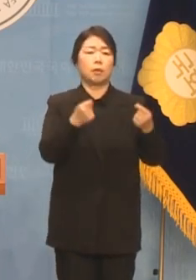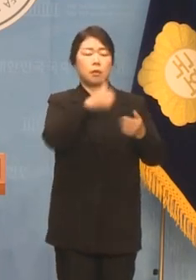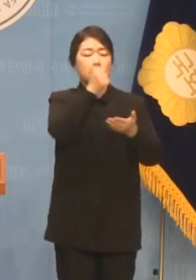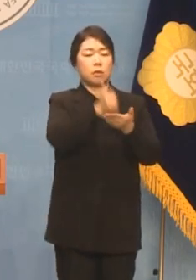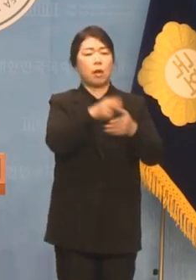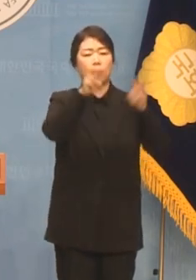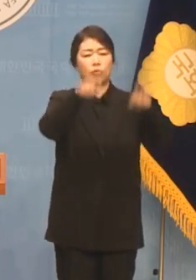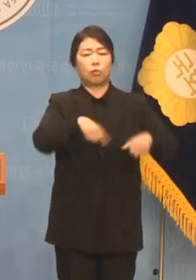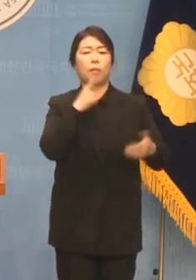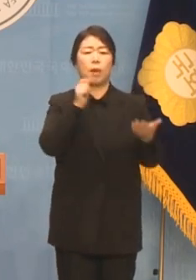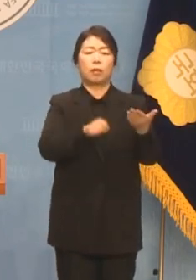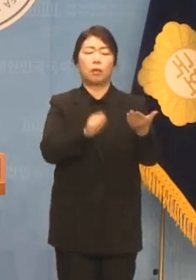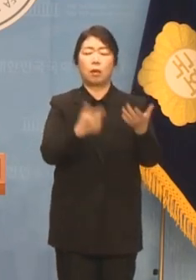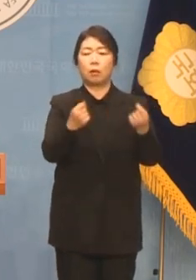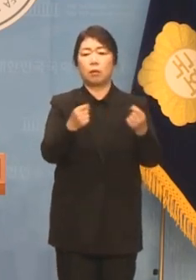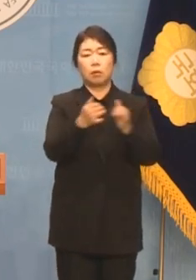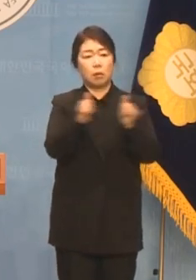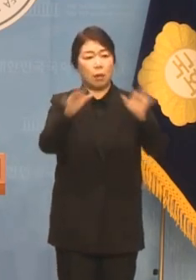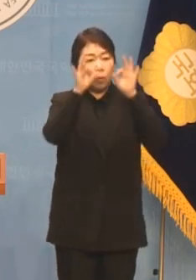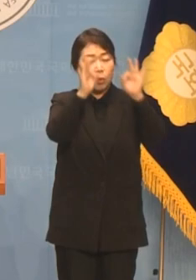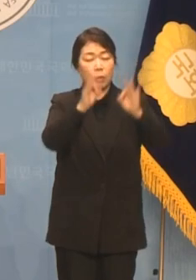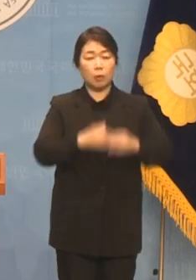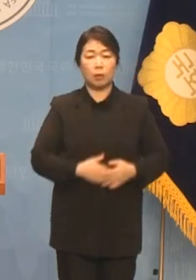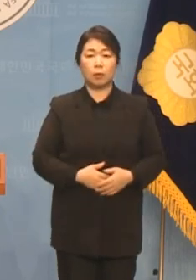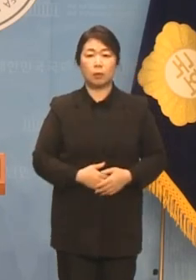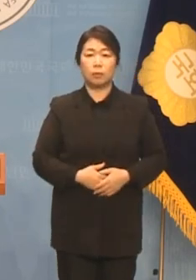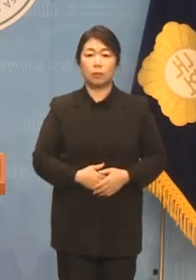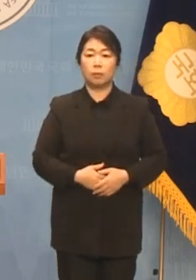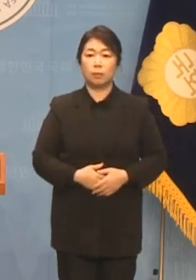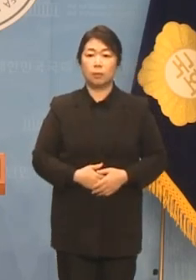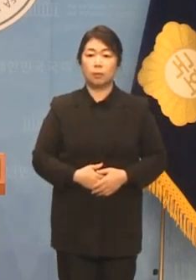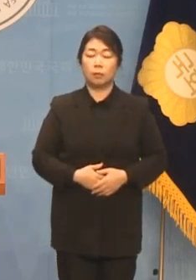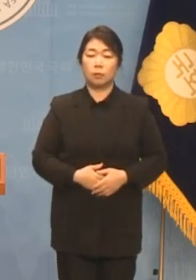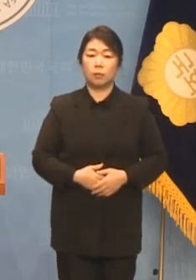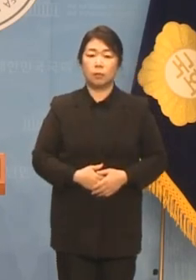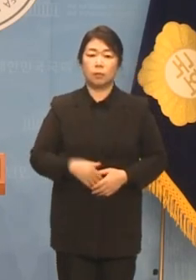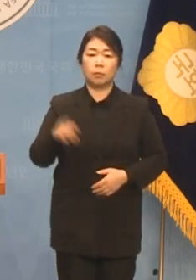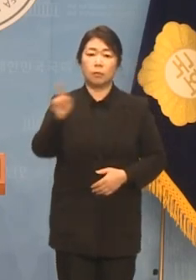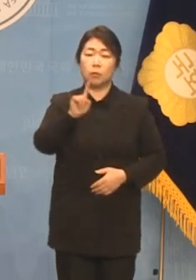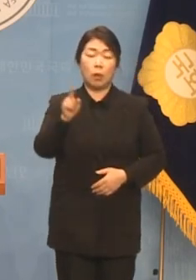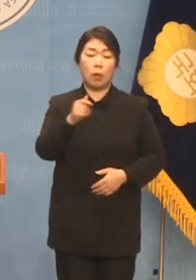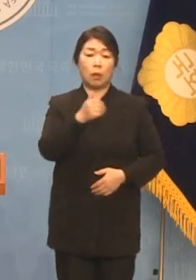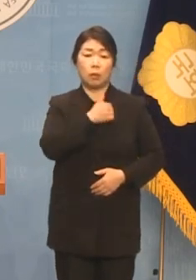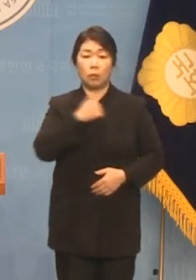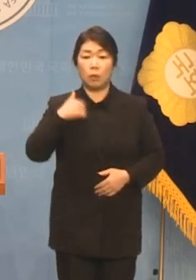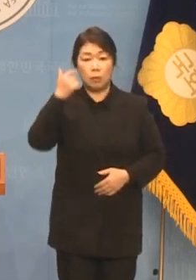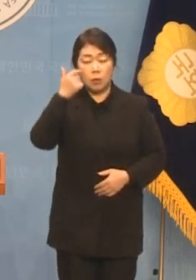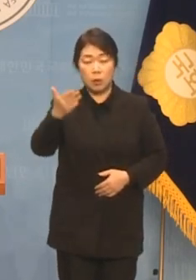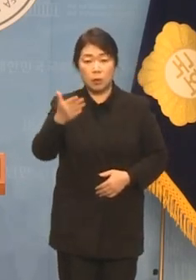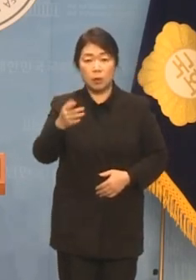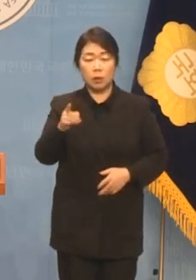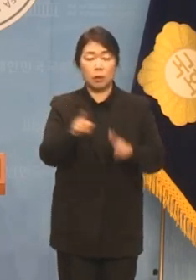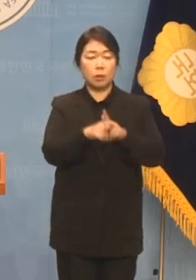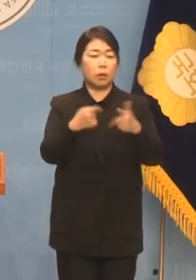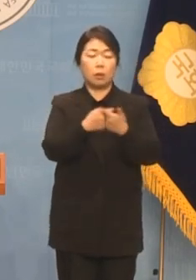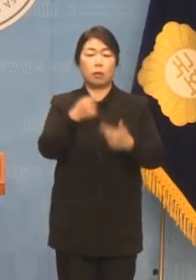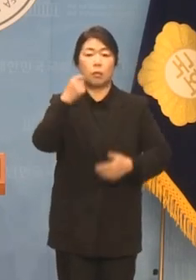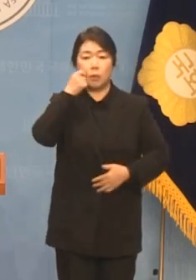판결이라도 받은 사람처럼 보였습니다 무엇이 떳떳한지 이해되지